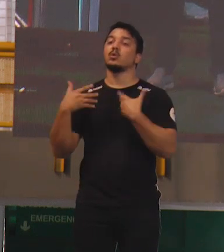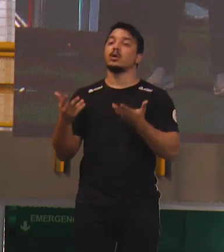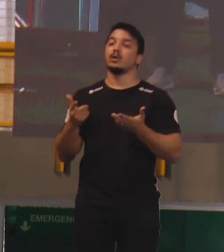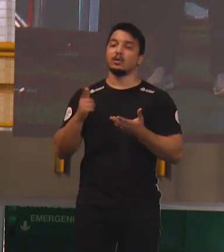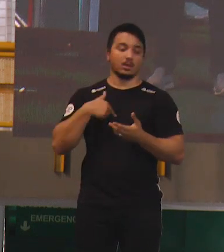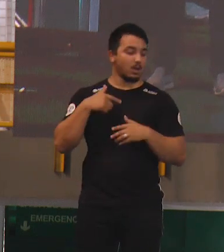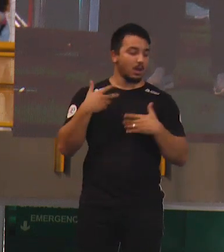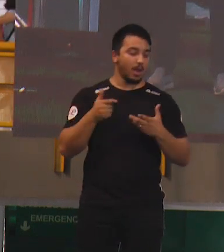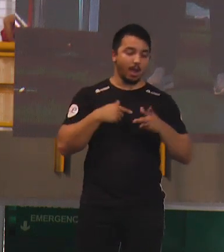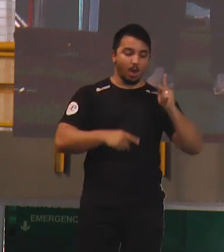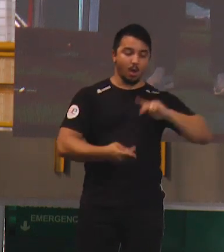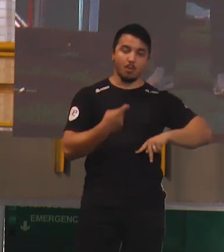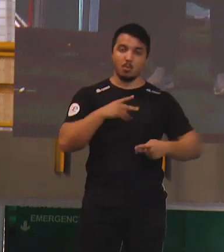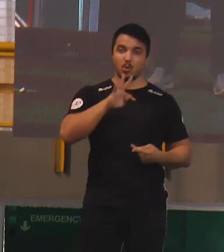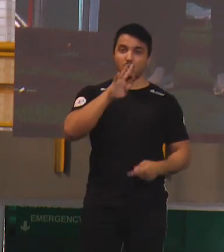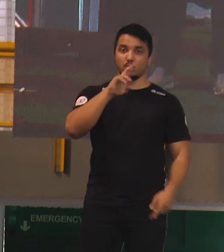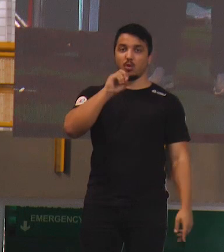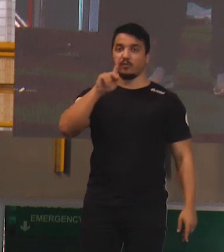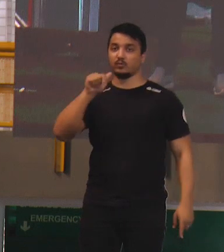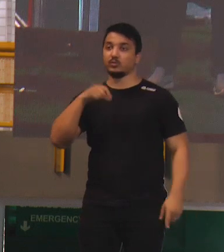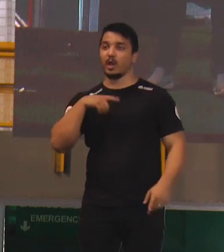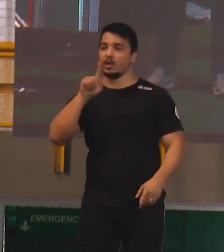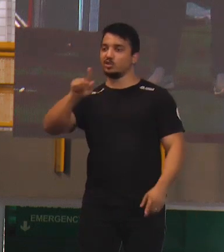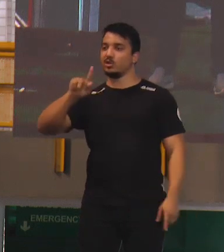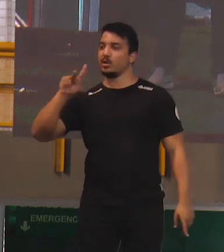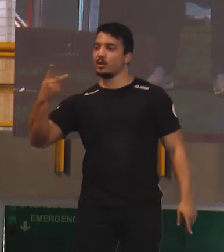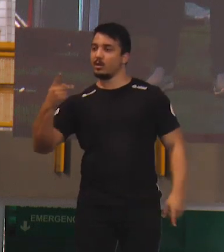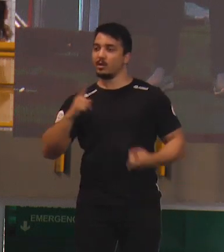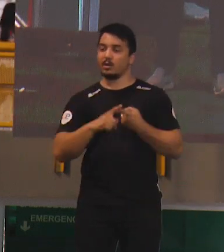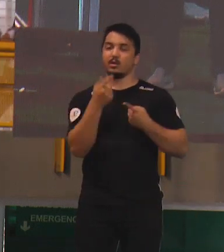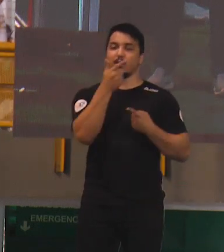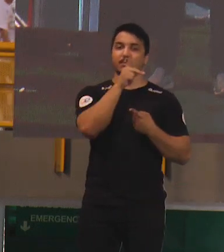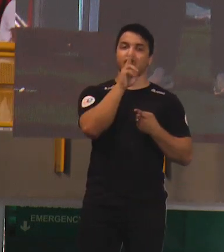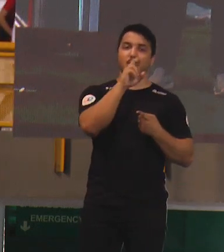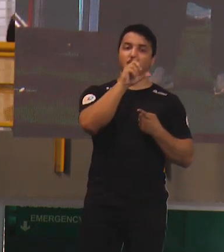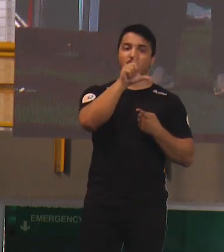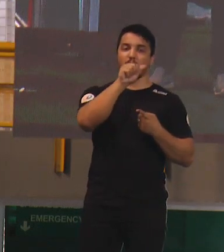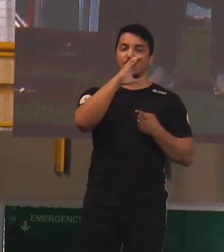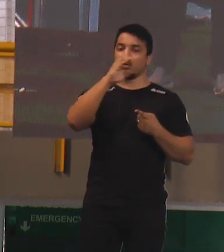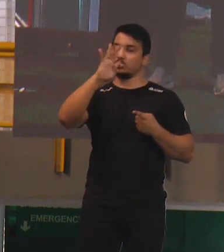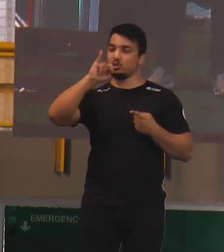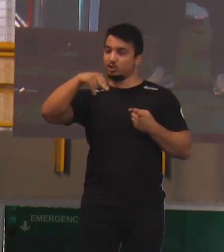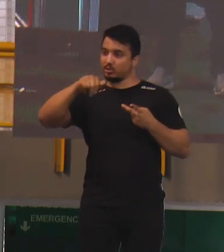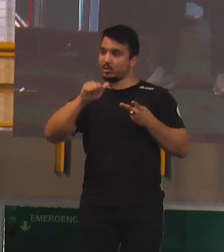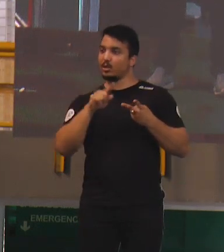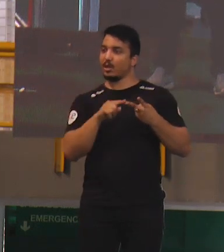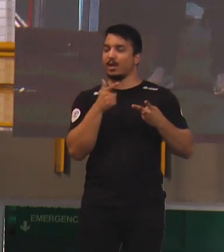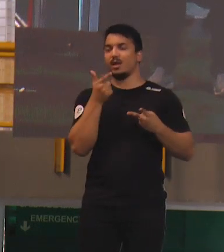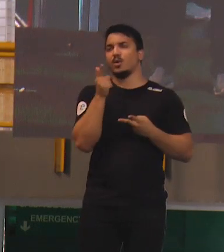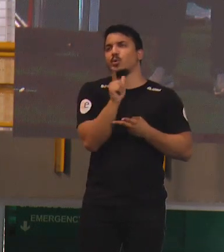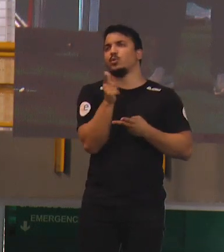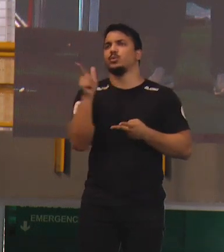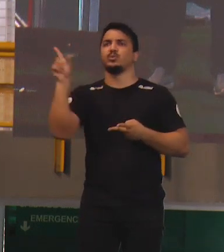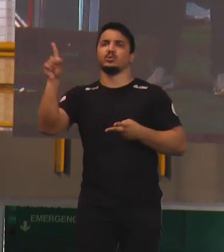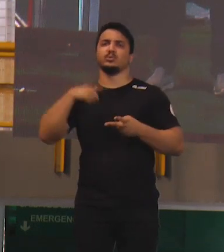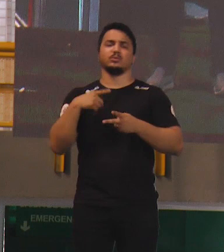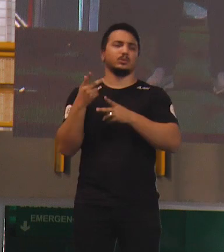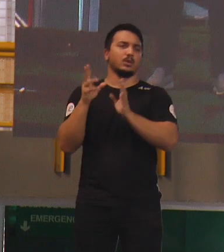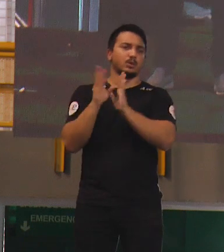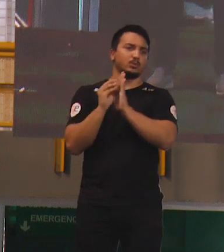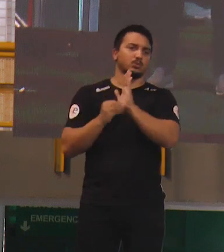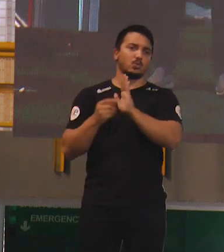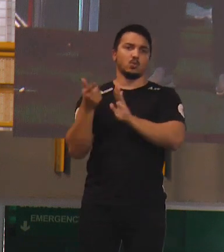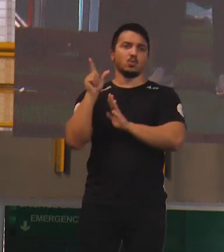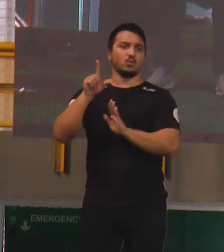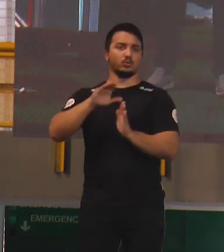hormônios tróficos, GH, prolactina. Que aí vai ser uma outra história que eu vou comentar com vocês aqui,